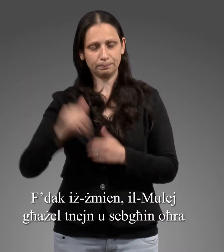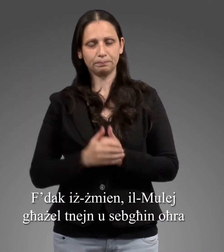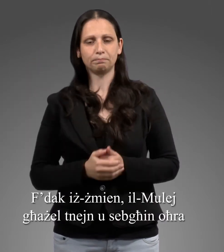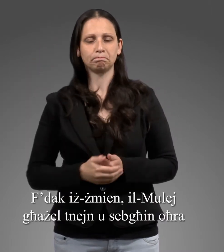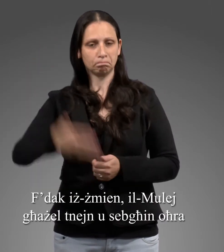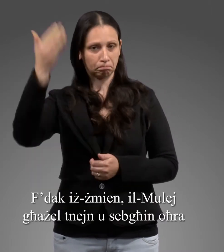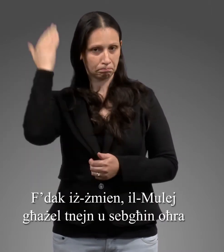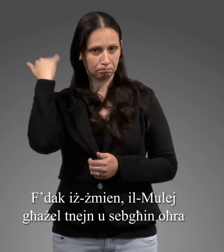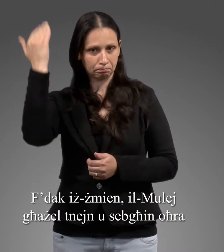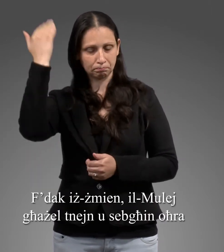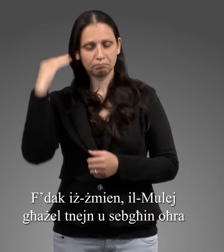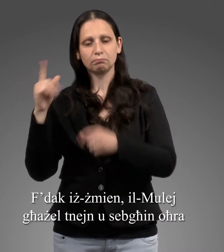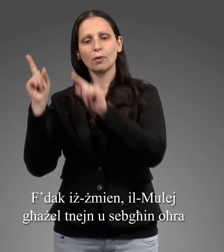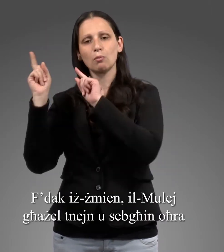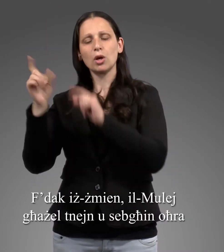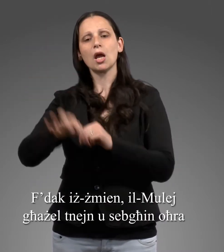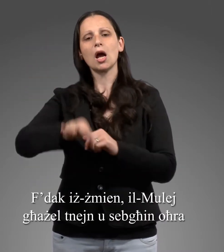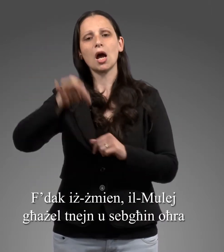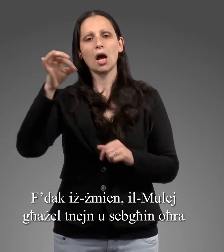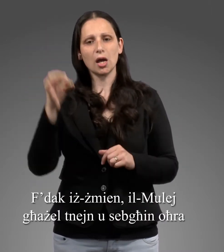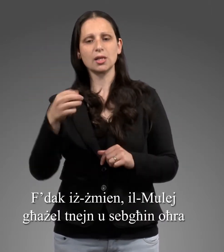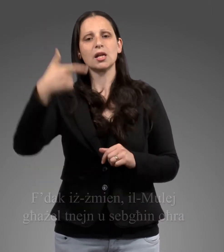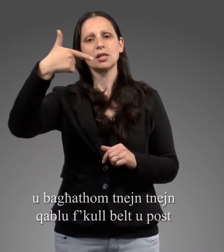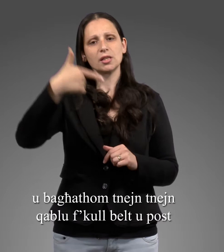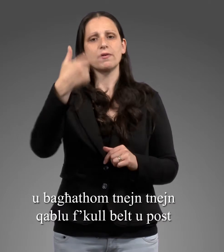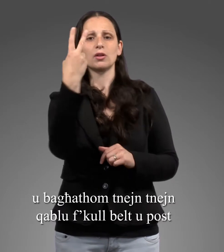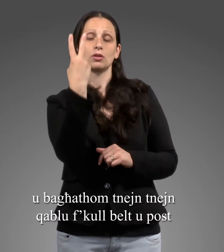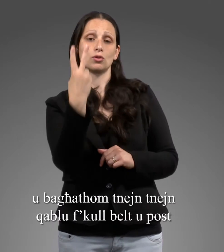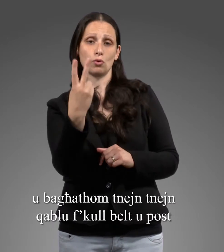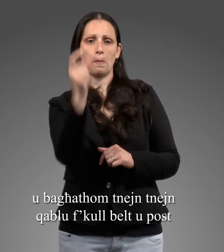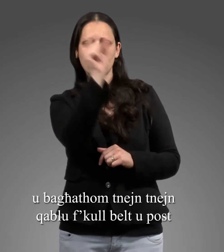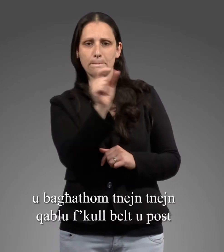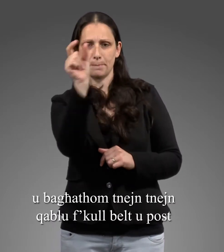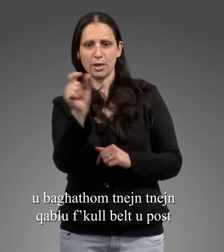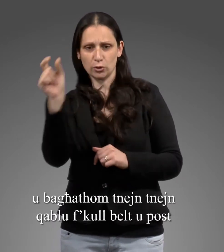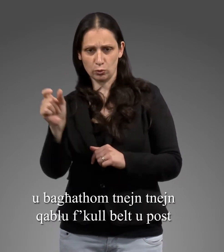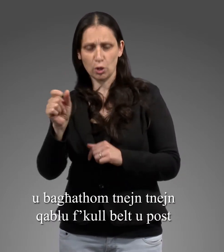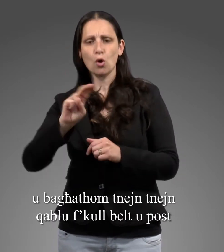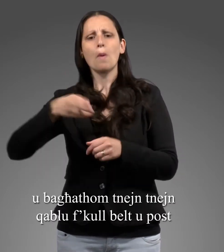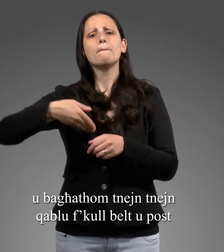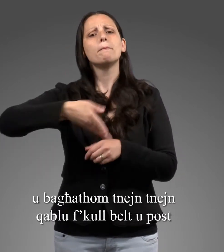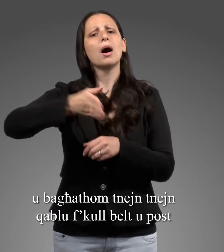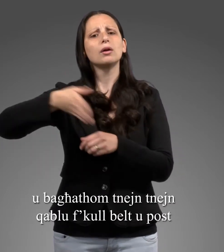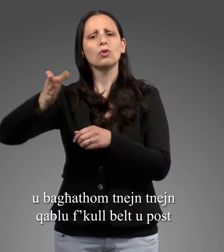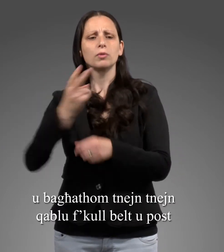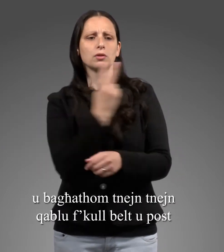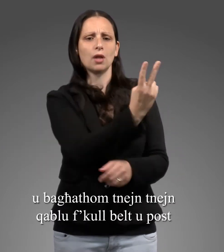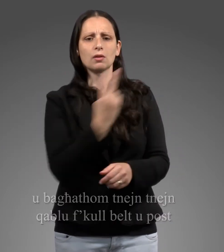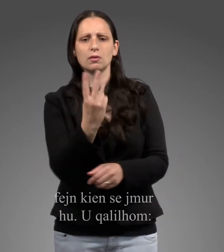F'dak iż-żmien il-mulej għażel 72 oħra u bagħthom 2-2 qablu f'kull belt u post